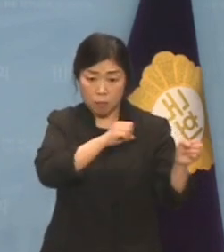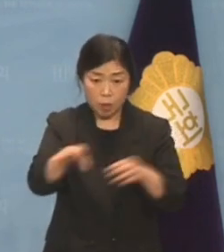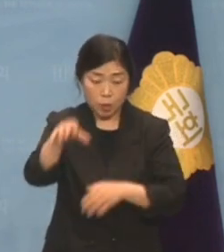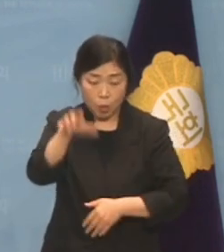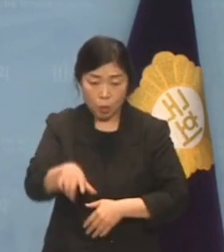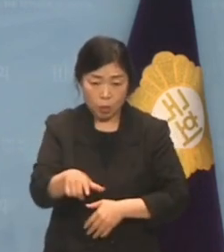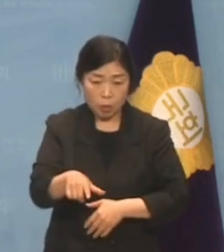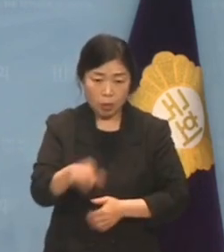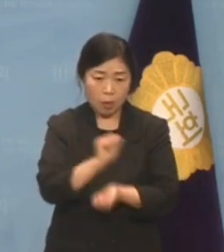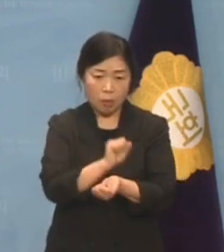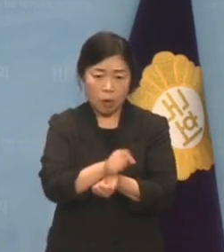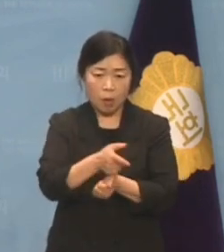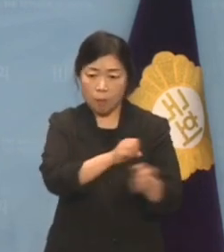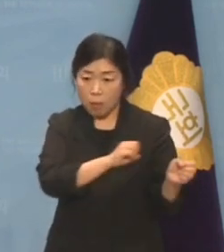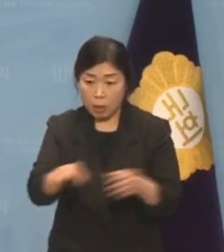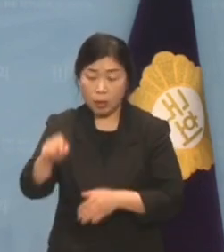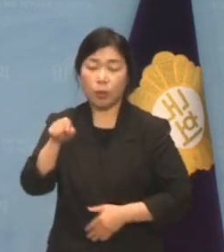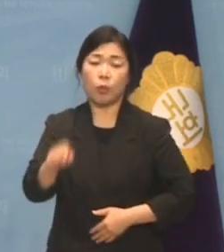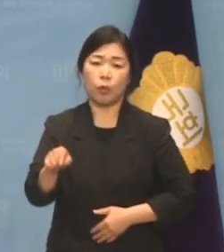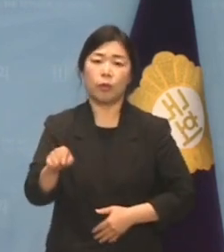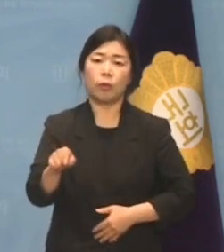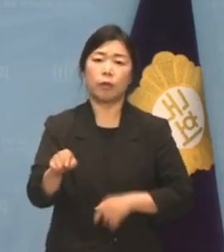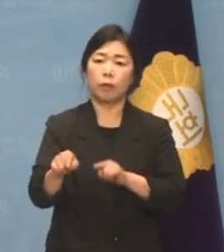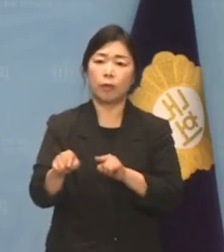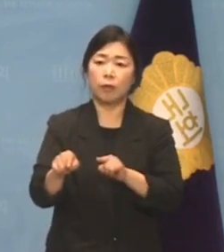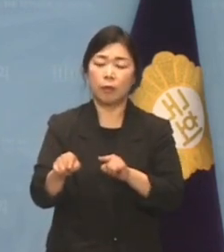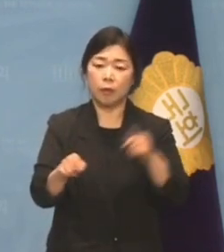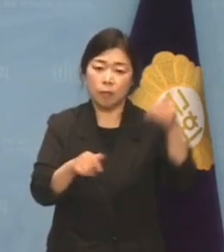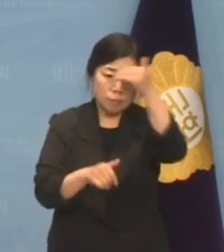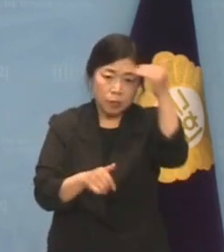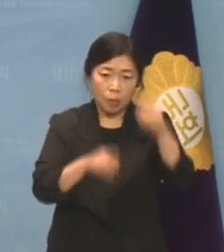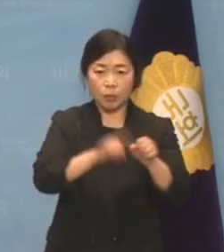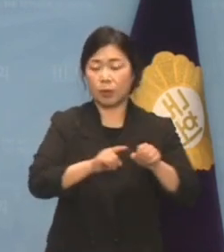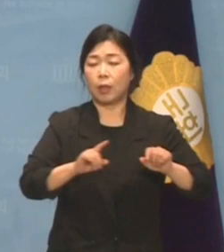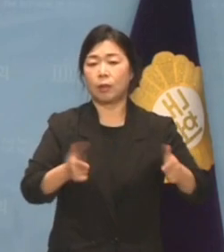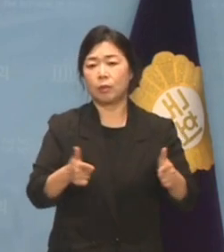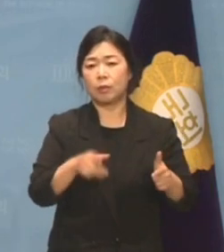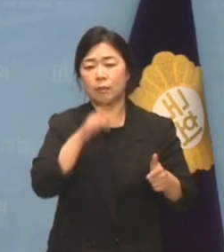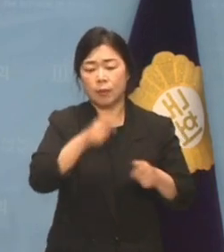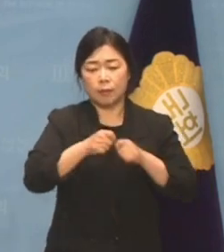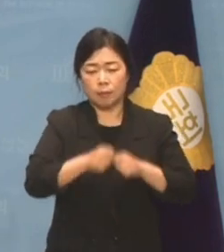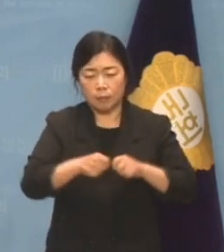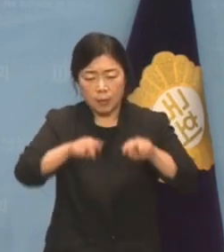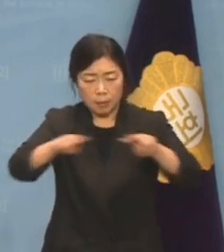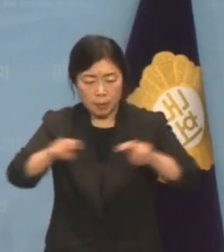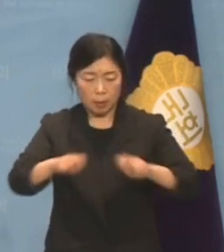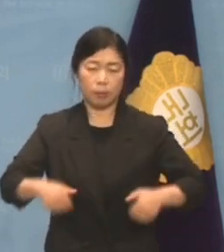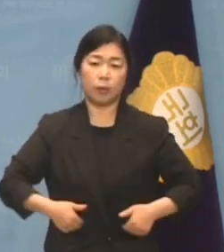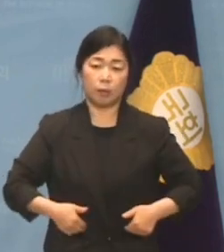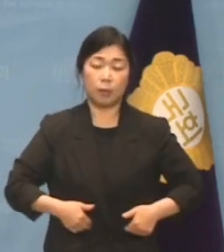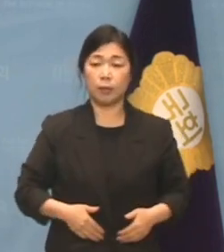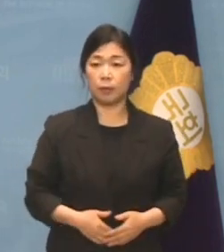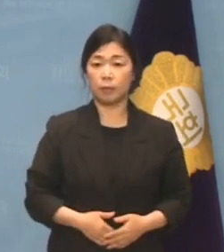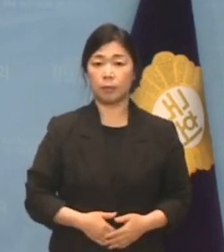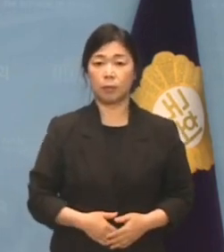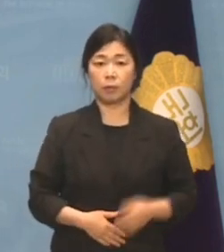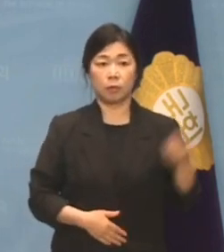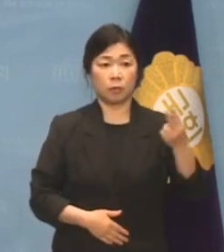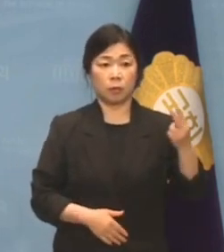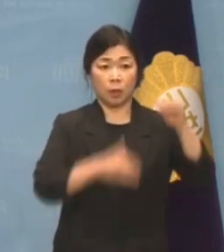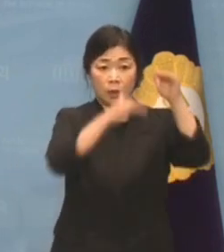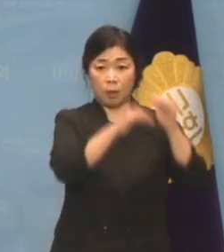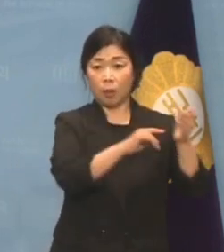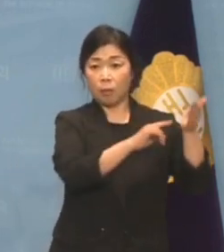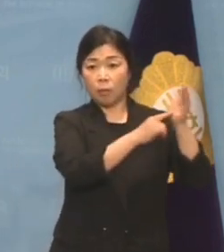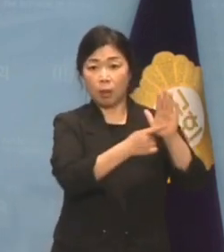결국에는 후쿠시마 원전 오염수 방류에 들러리를 서게 될 것이 아닌지 매우 우려스럽다. 두 정상 간의 합의 발표가